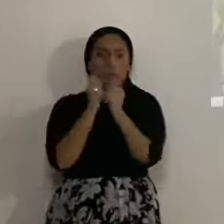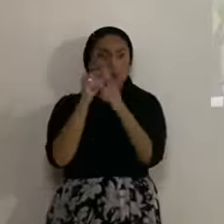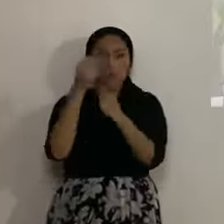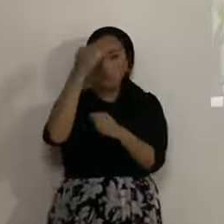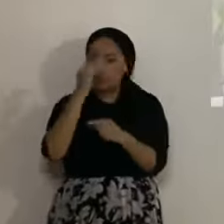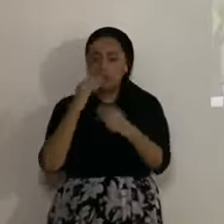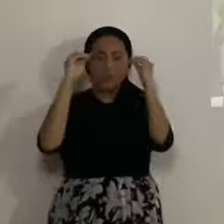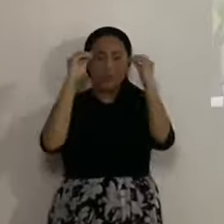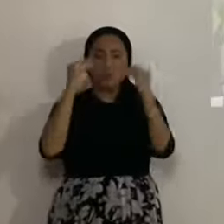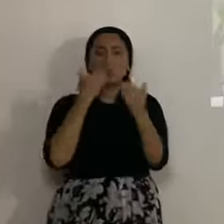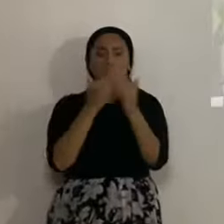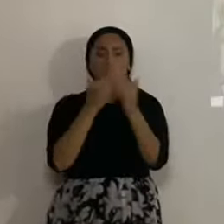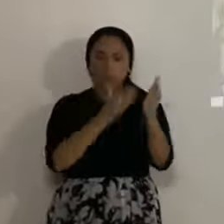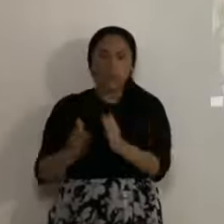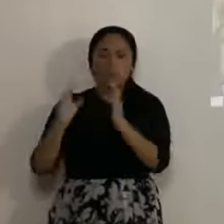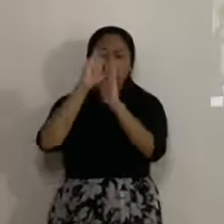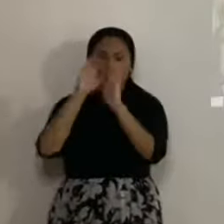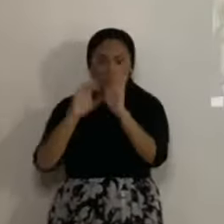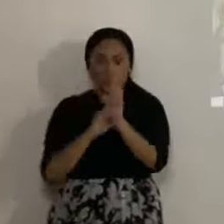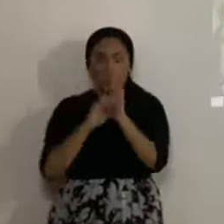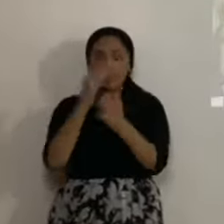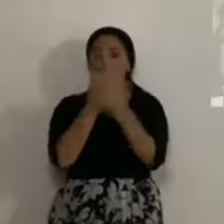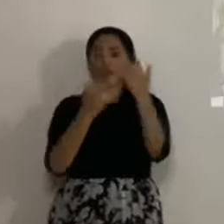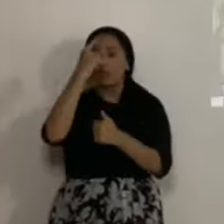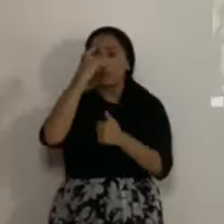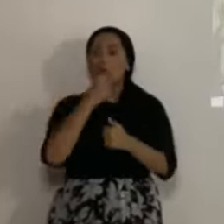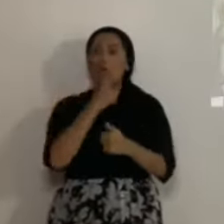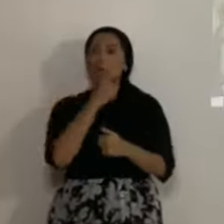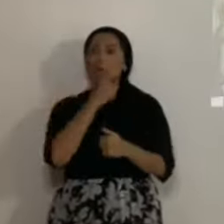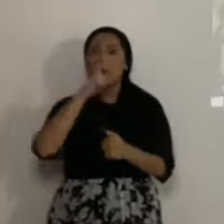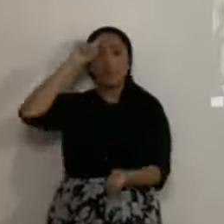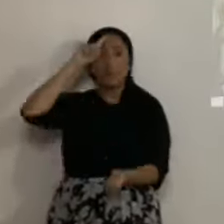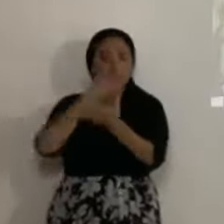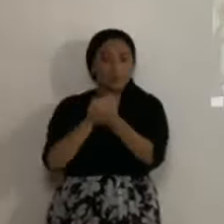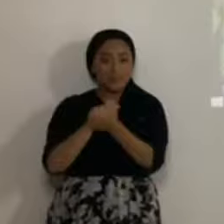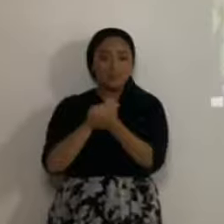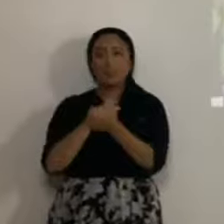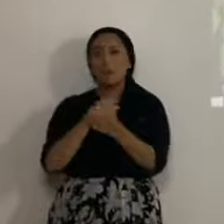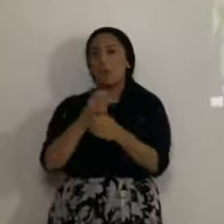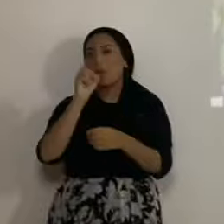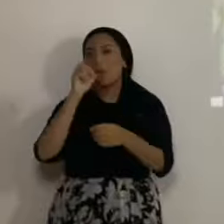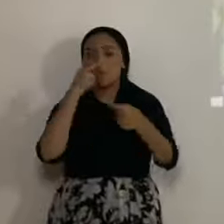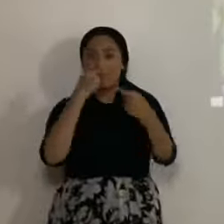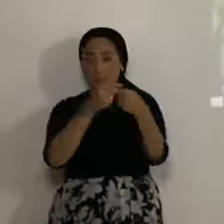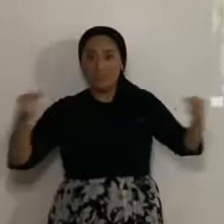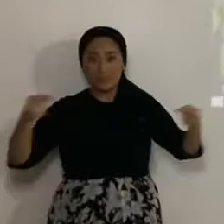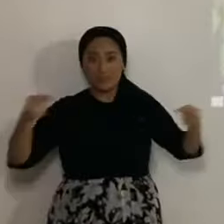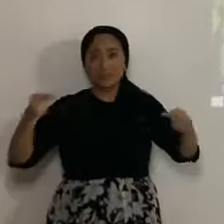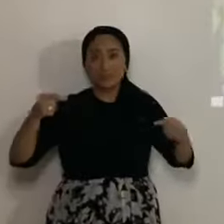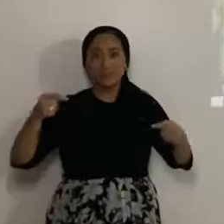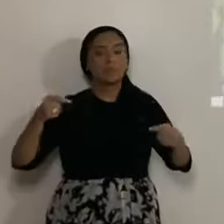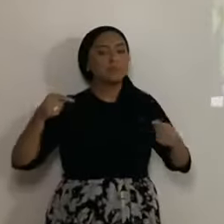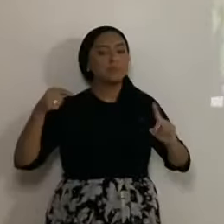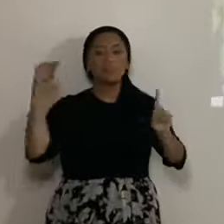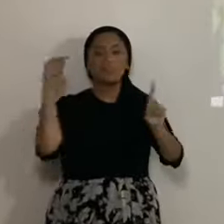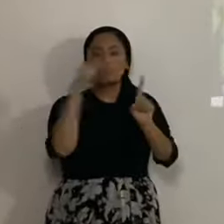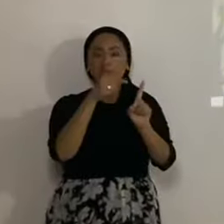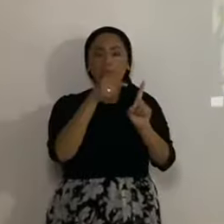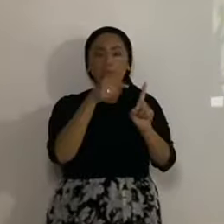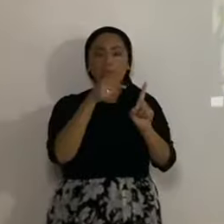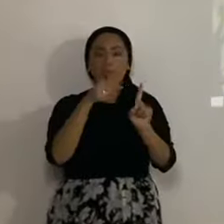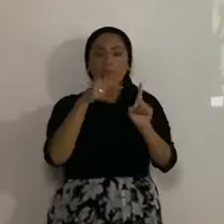donde se ministran bien los mandamientos, alguien que crea división, ese es un mensajero de la muerte,